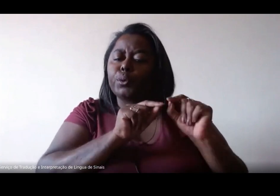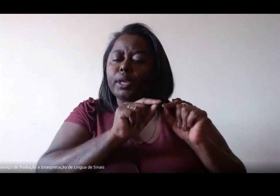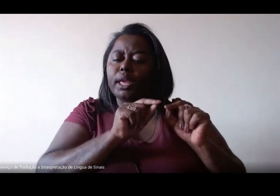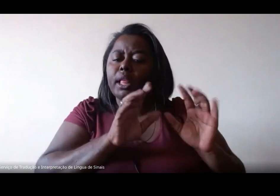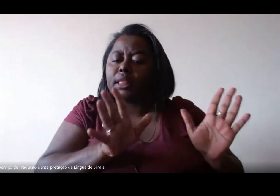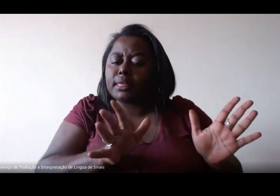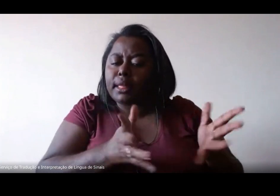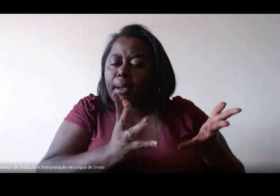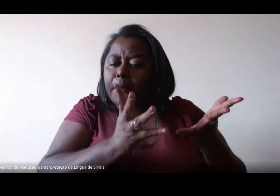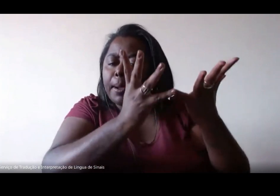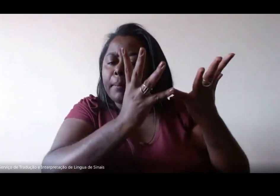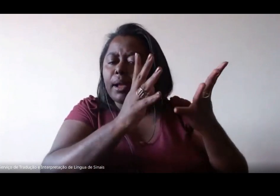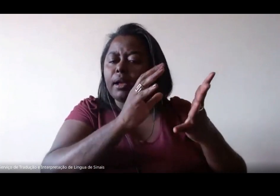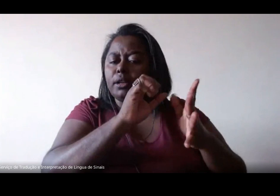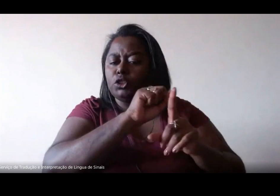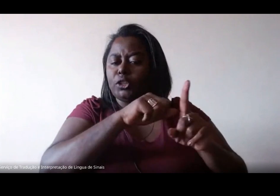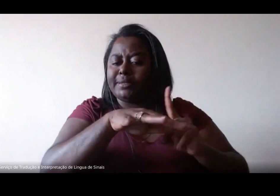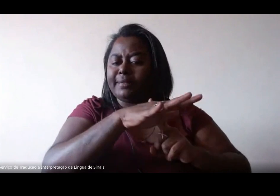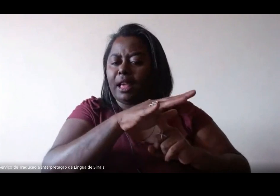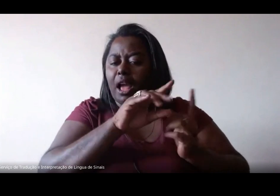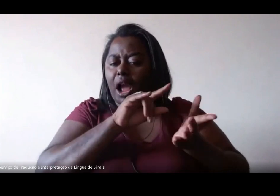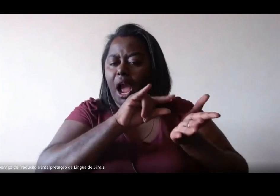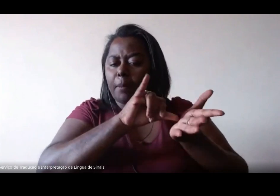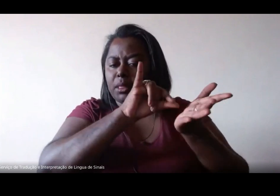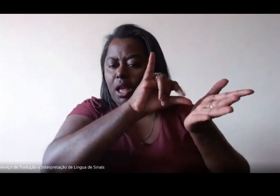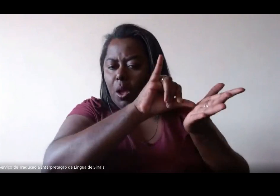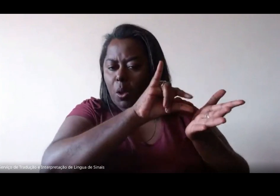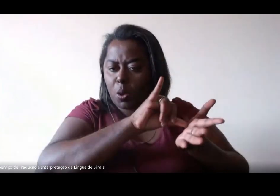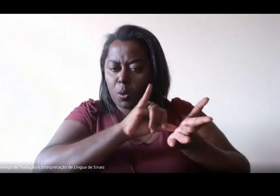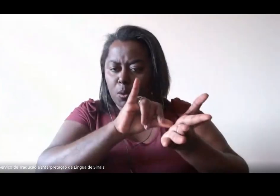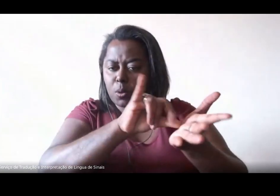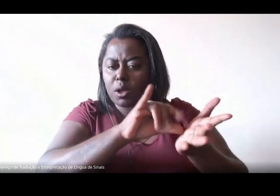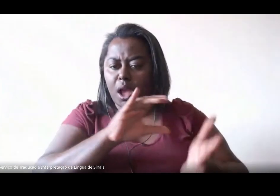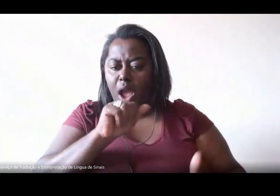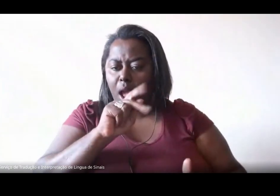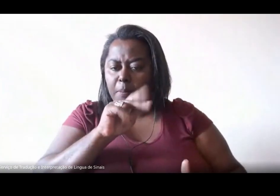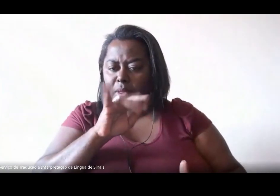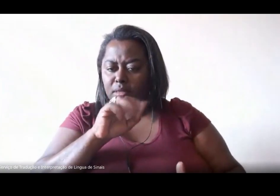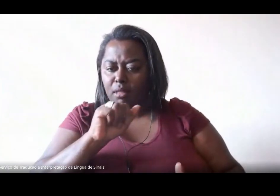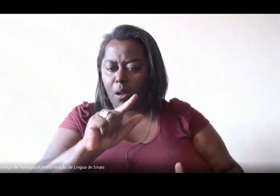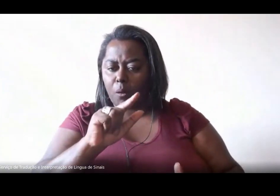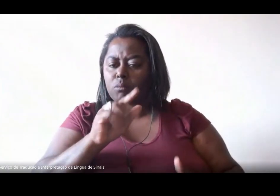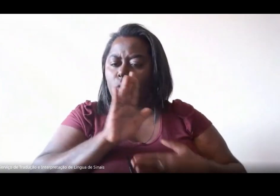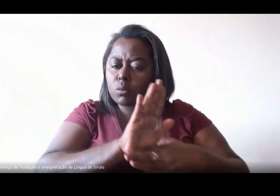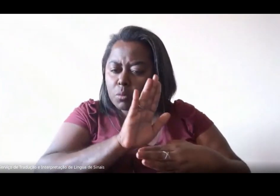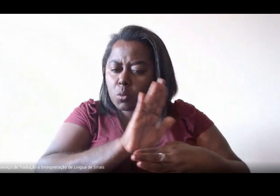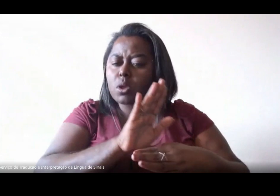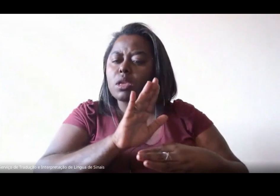desenvolver a sociedade do capital, é contribuir para que os